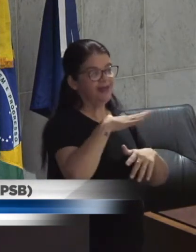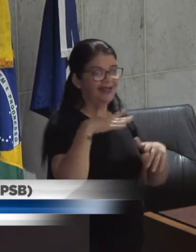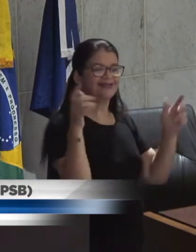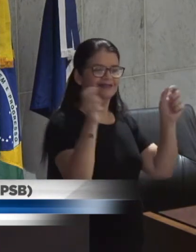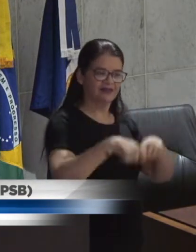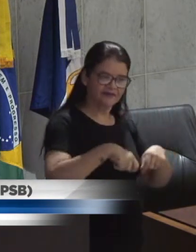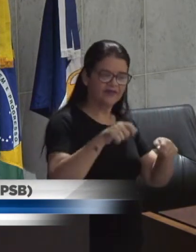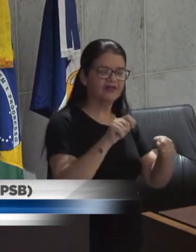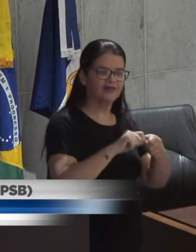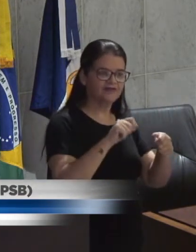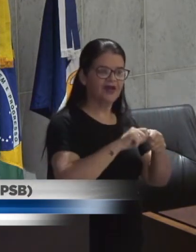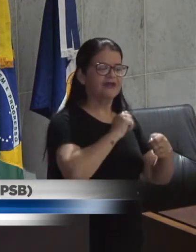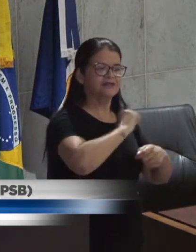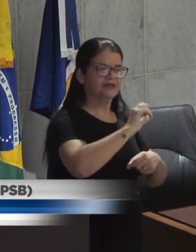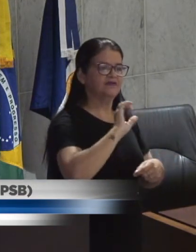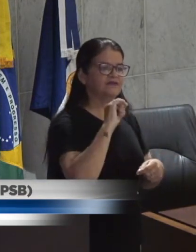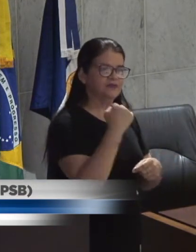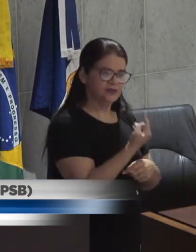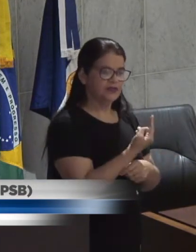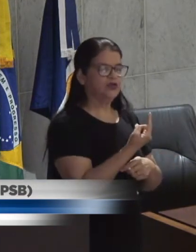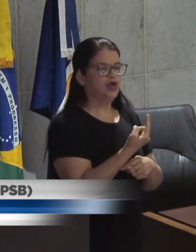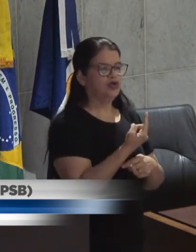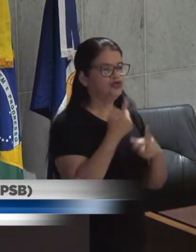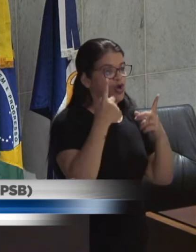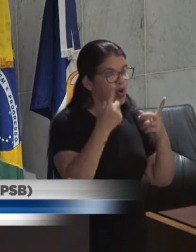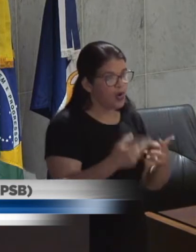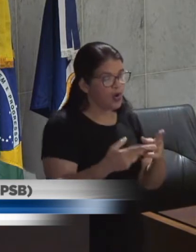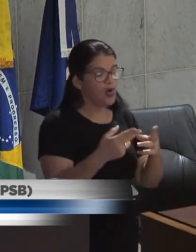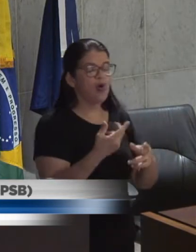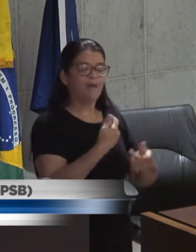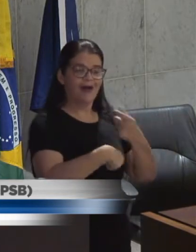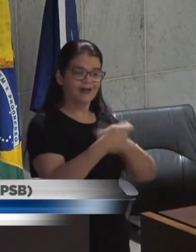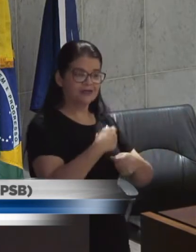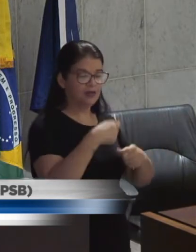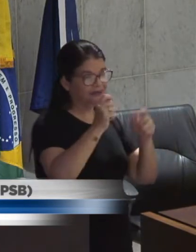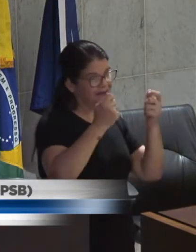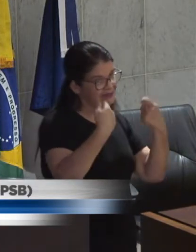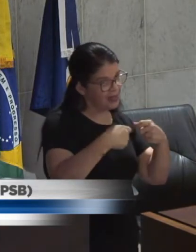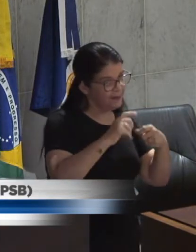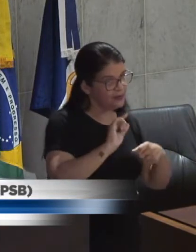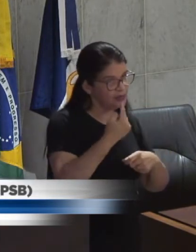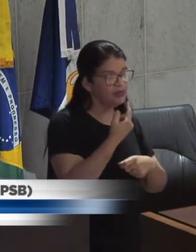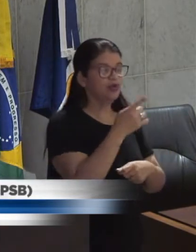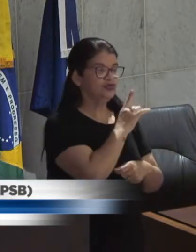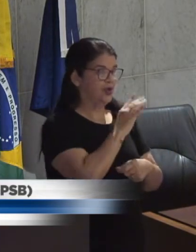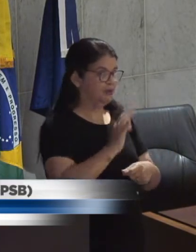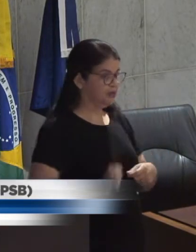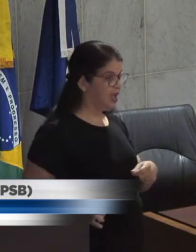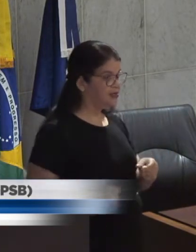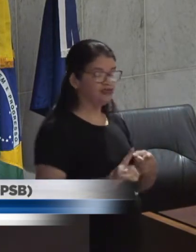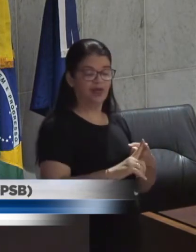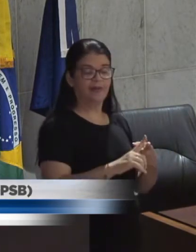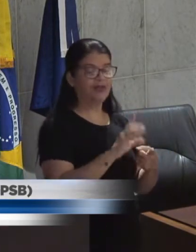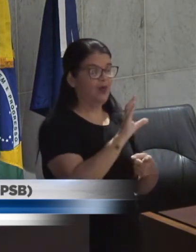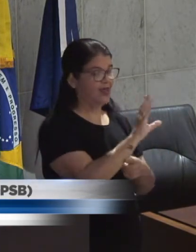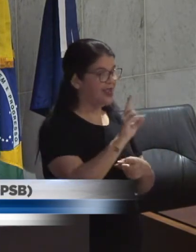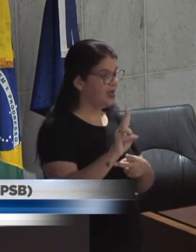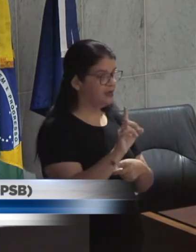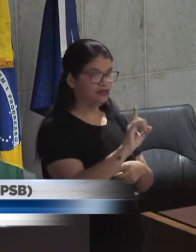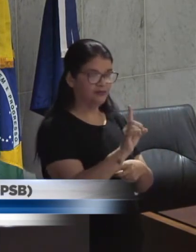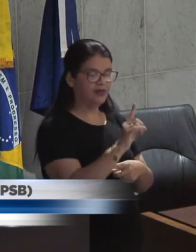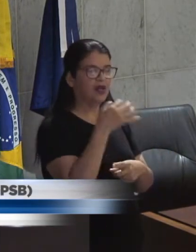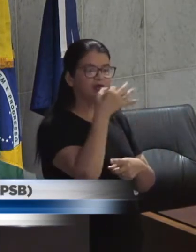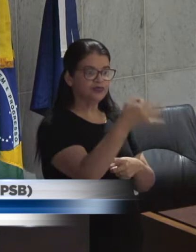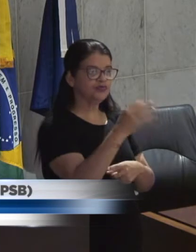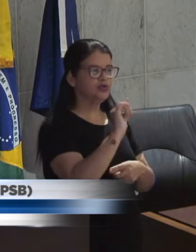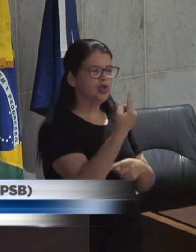fazem, muitas vezes, a defesa de nós. Como a ação não depende de nós, deputados estaduais, nem tampouco Carlos Vera, eu